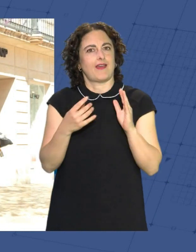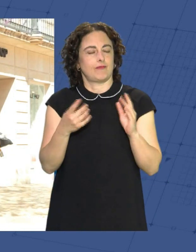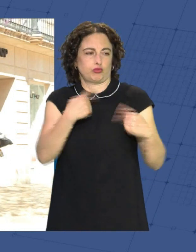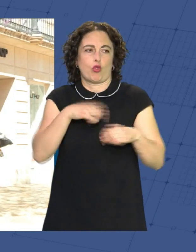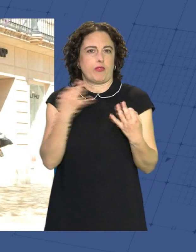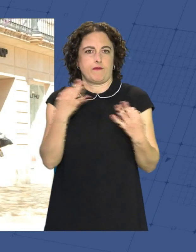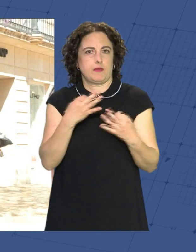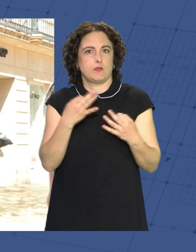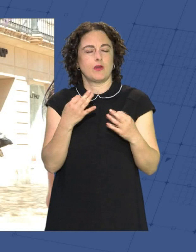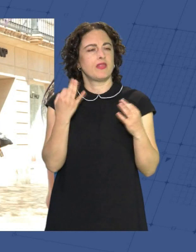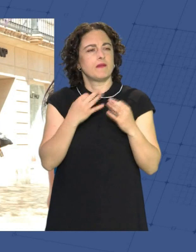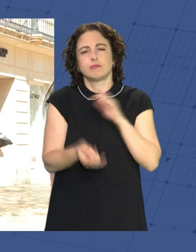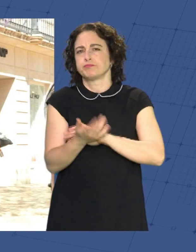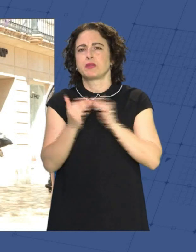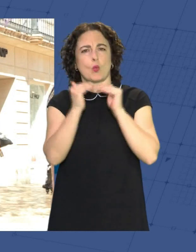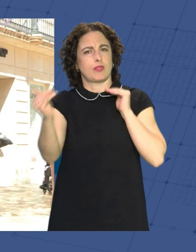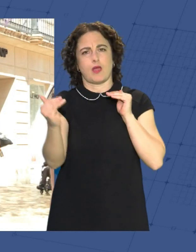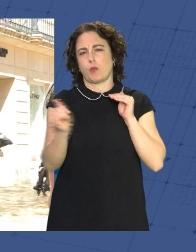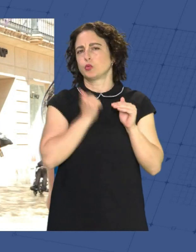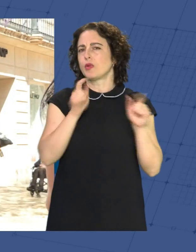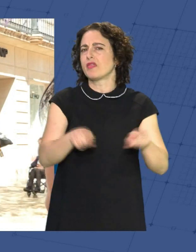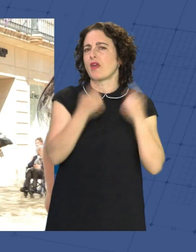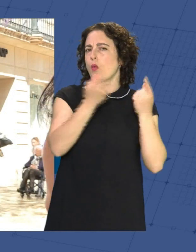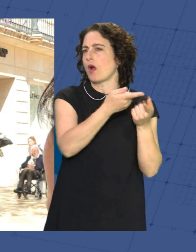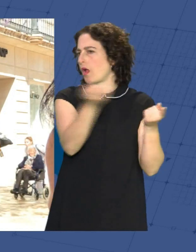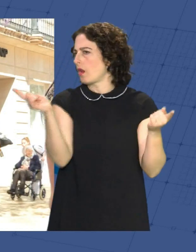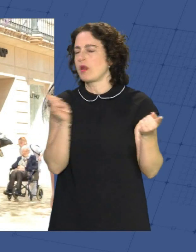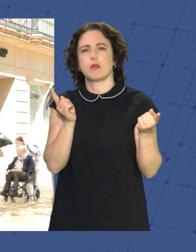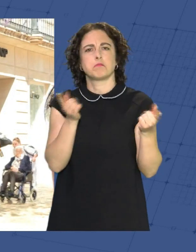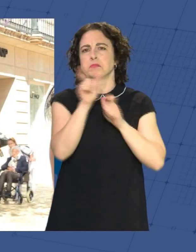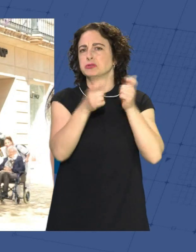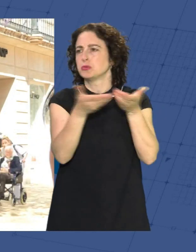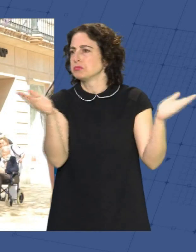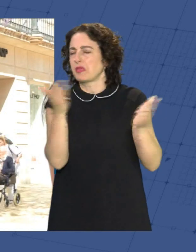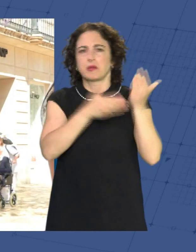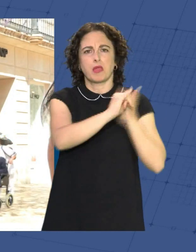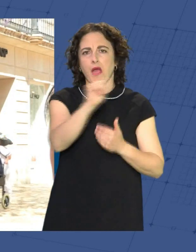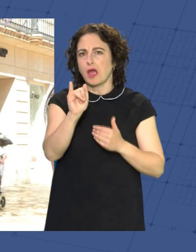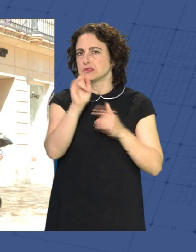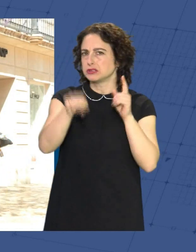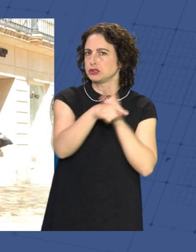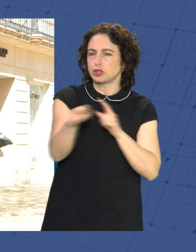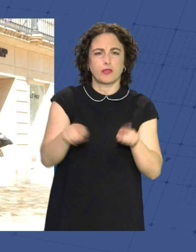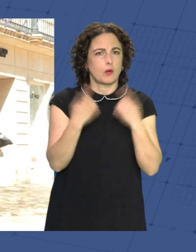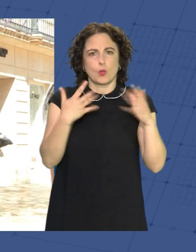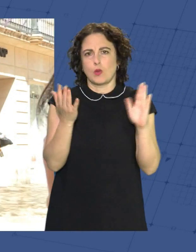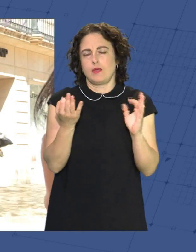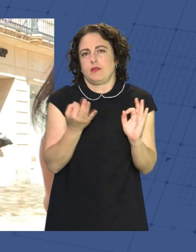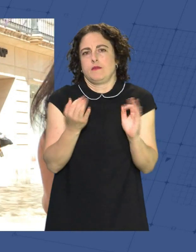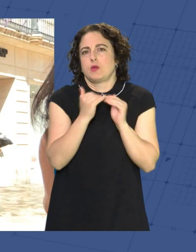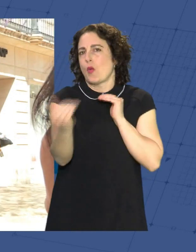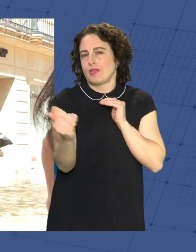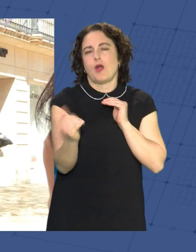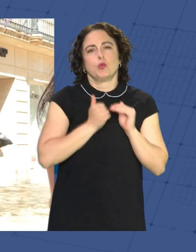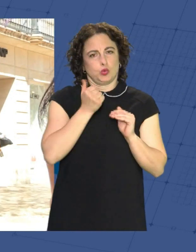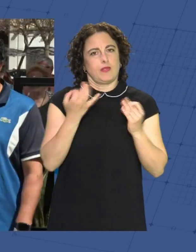porque hay que generar igualdad de oportunidad independientemente de la persona a cualquier discapacidad que tenga, que tenga esa igualdad